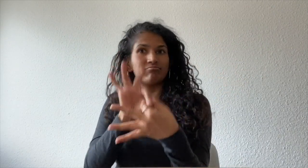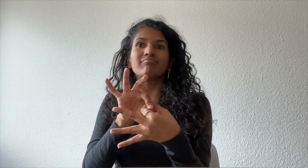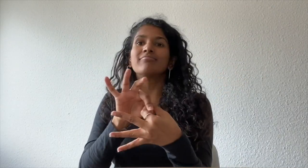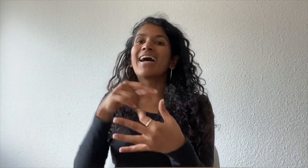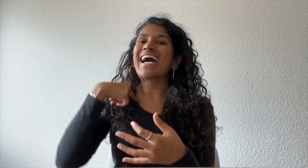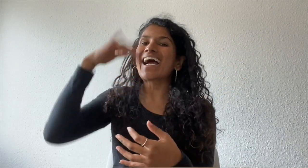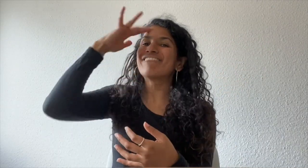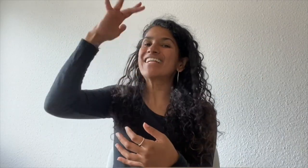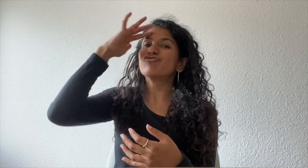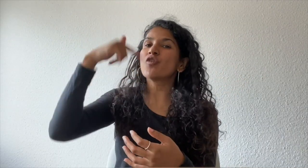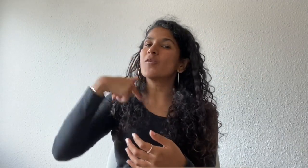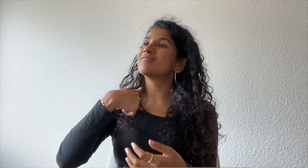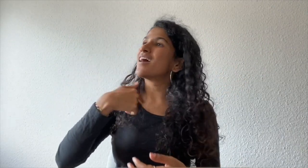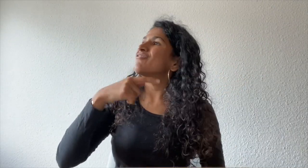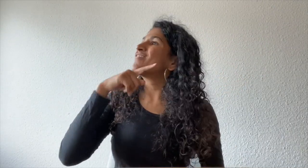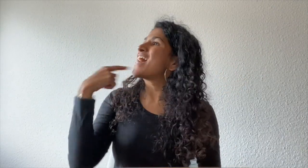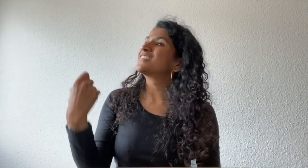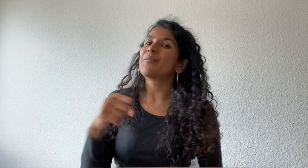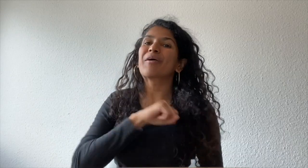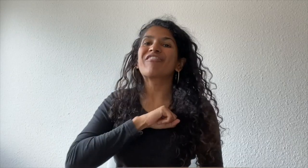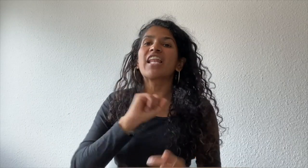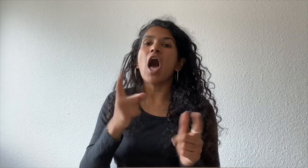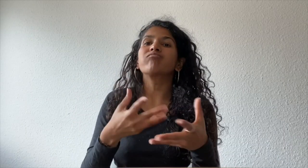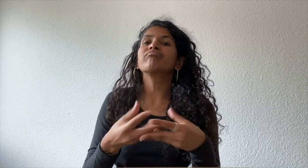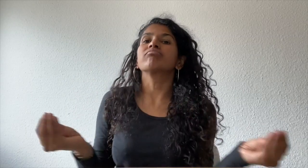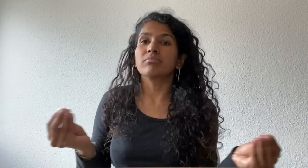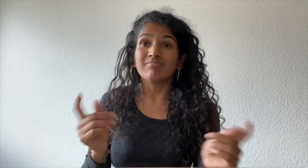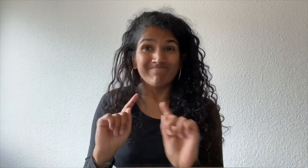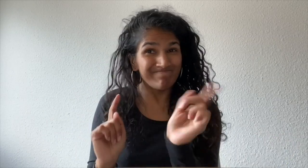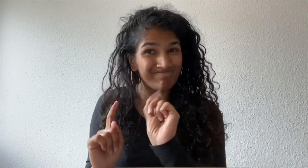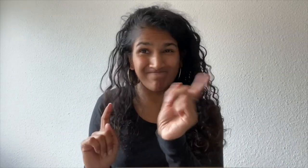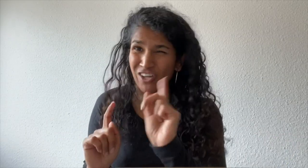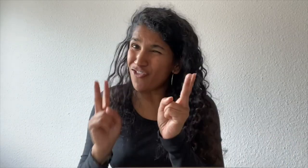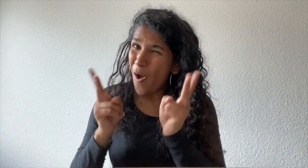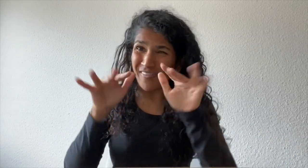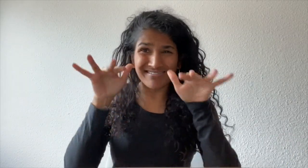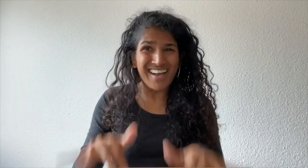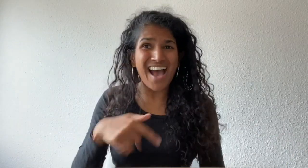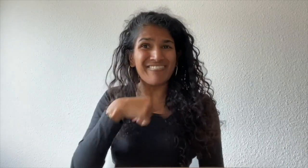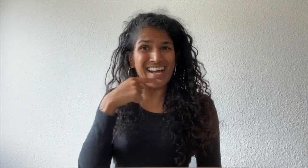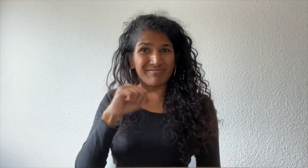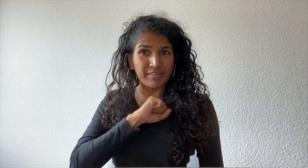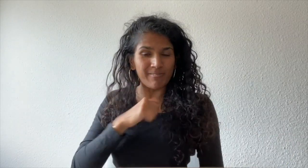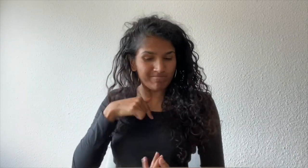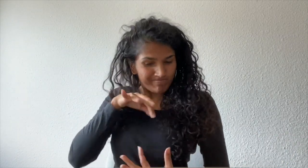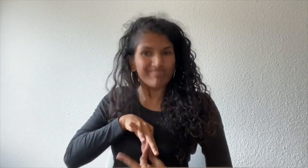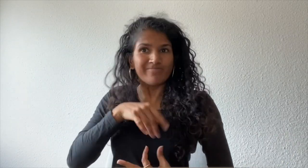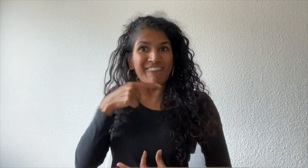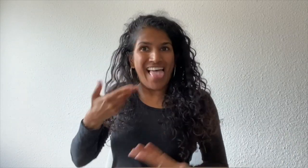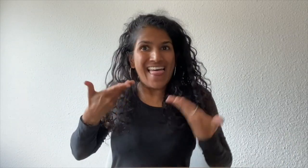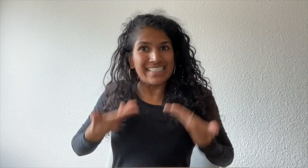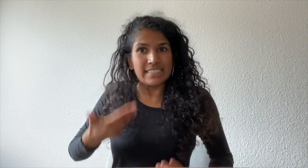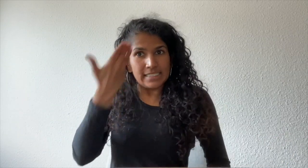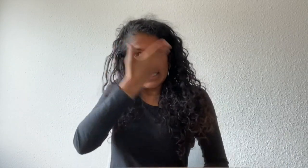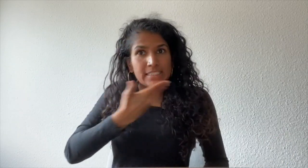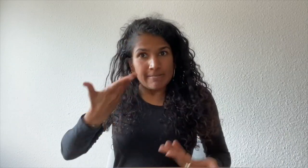Dieses verortete Sprechen bzw. Gebärden sollte sich darüber im Klaren sein, dass